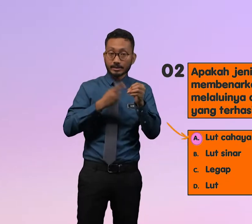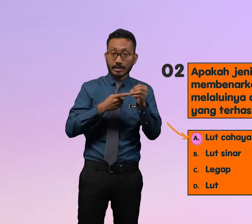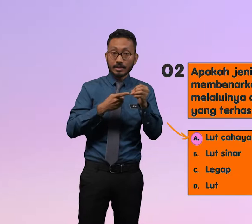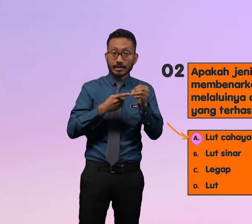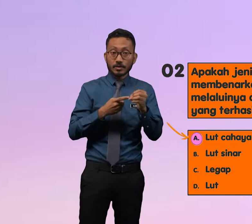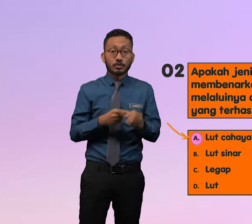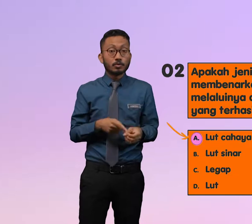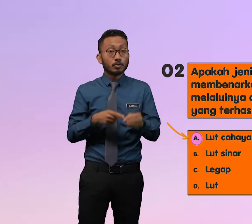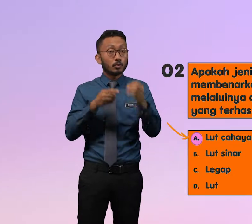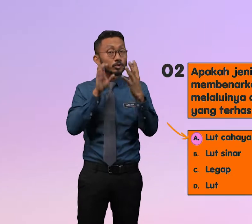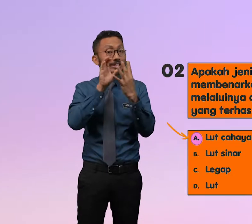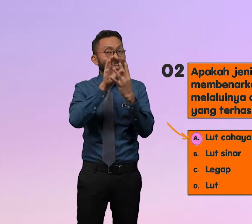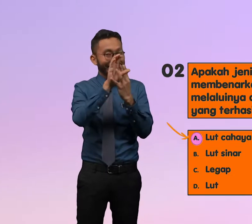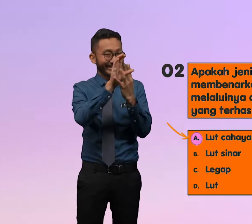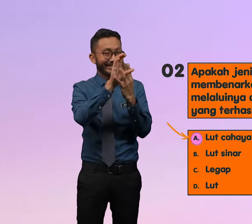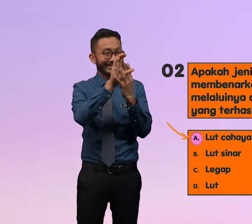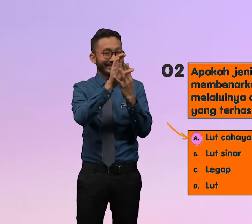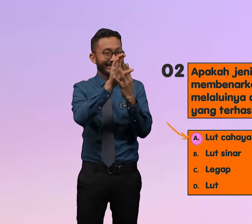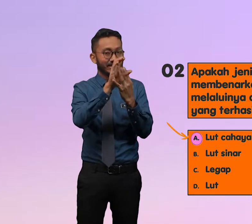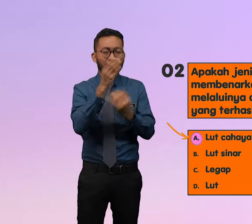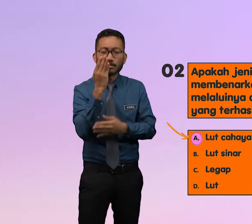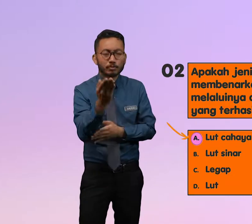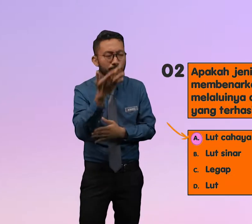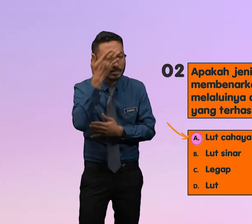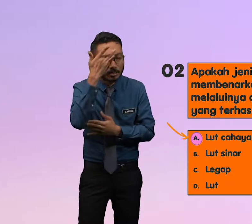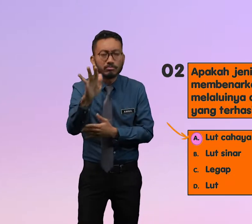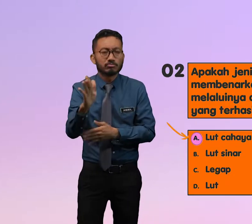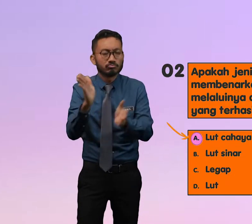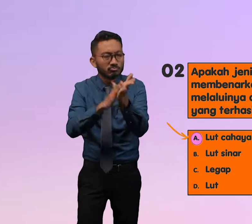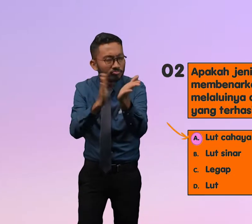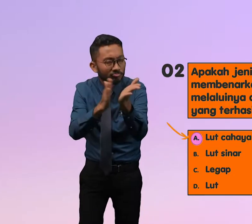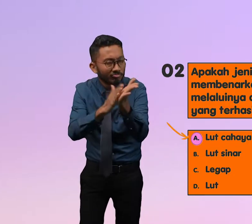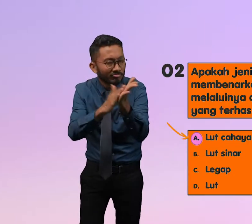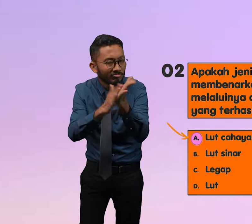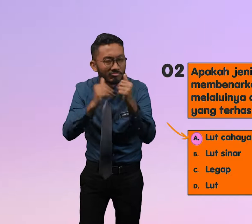Objek percaya. Kamu pandai.